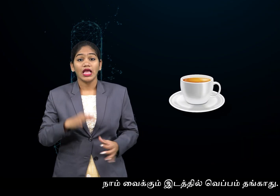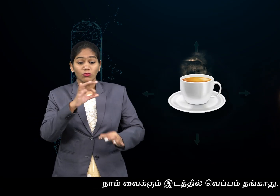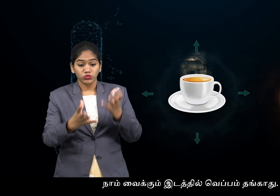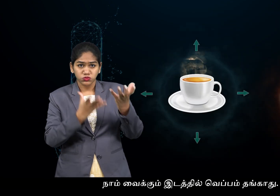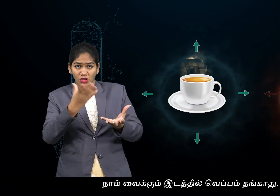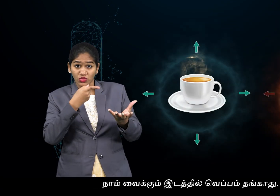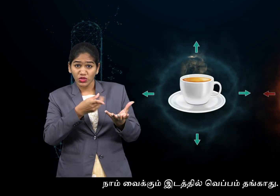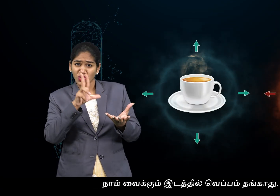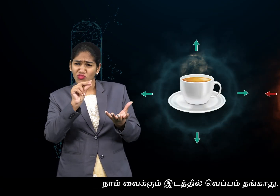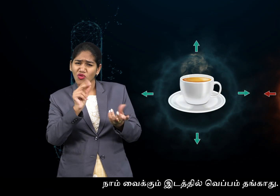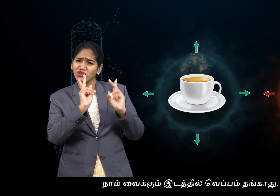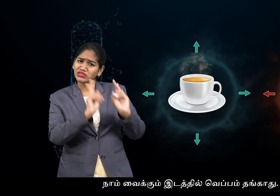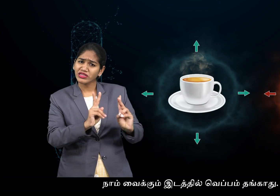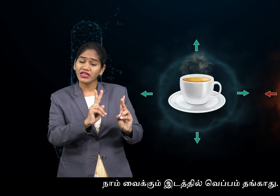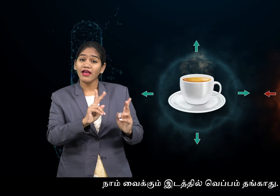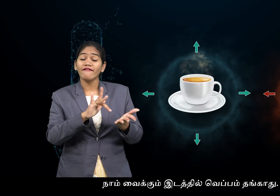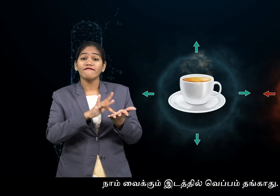நாம் வைக்கும் இடத்தில் வெப்பம் தங்காது.